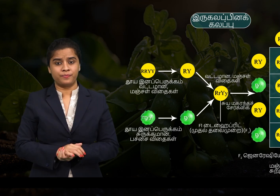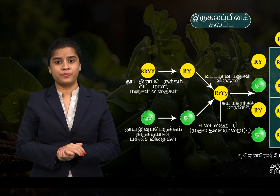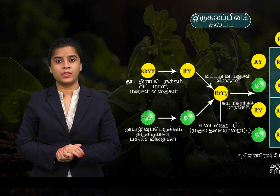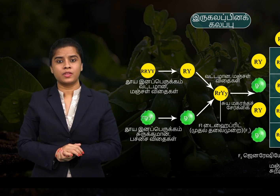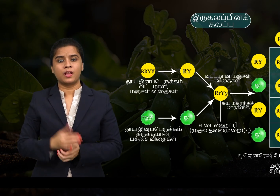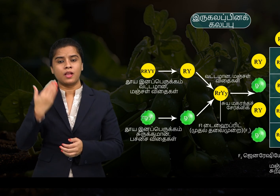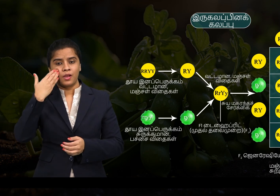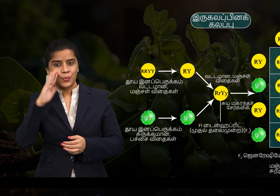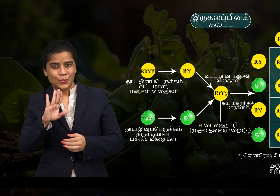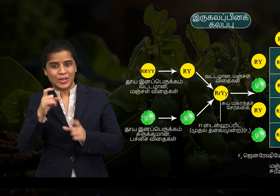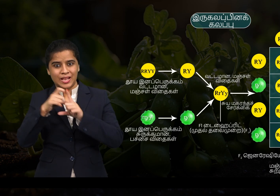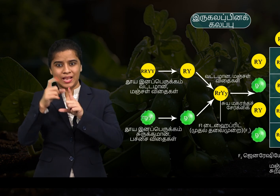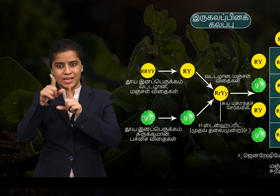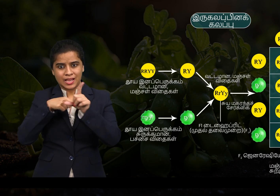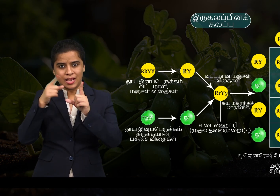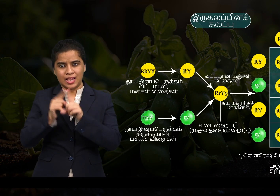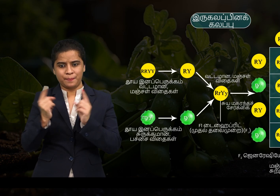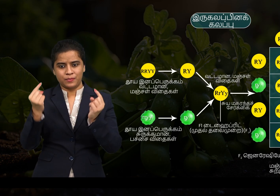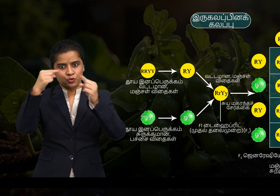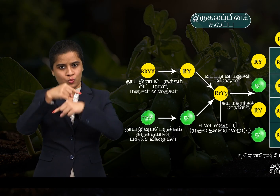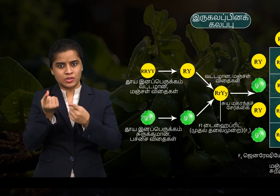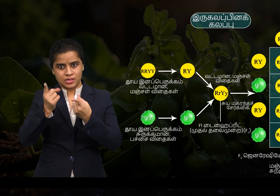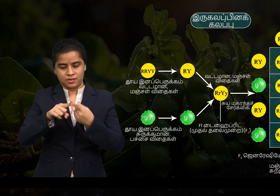2 புதிய பண்புக்கூறுகள் தோன்றின.